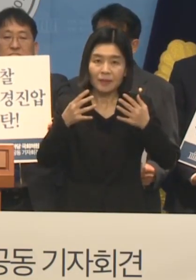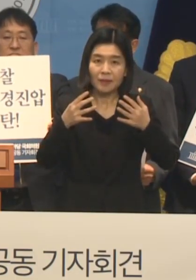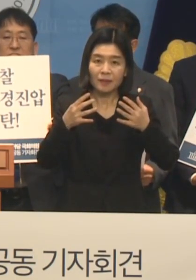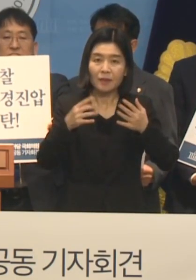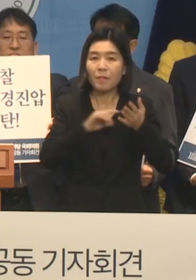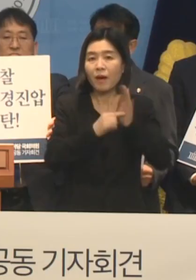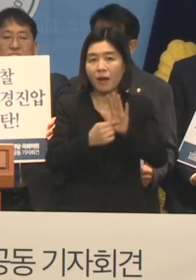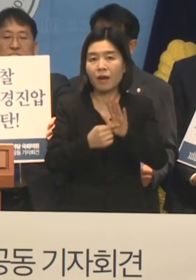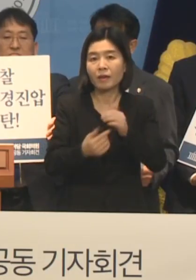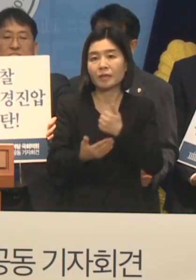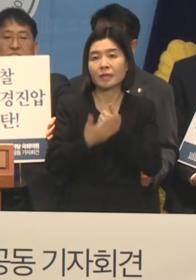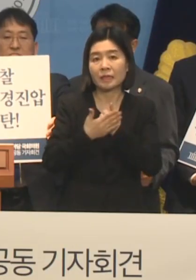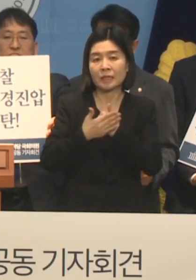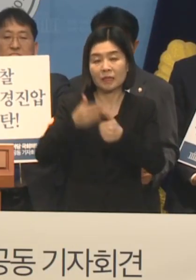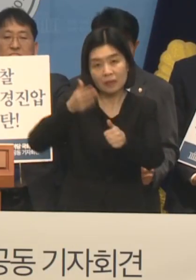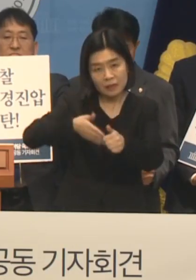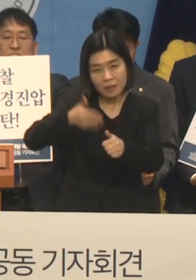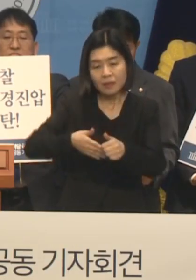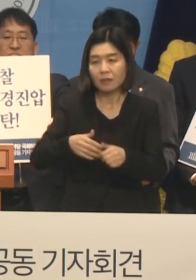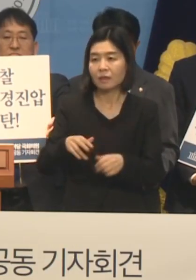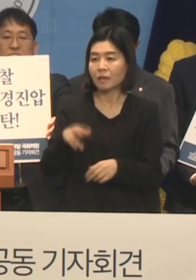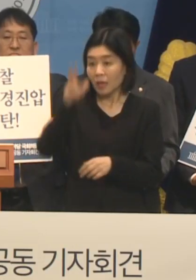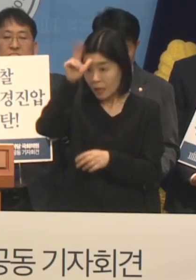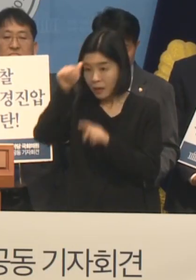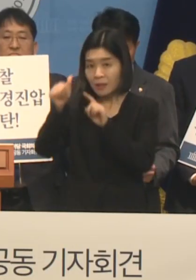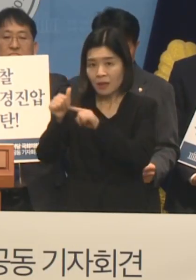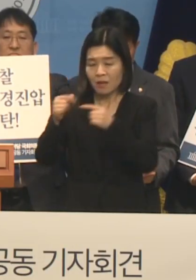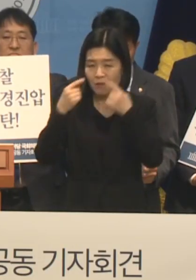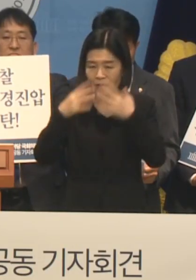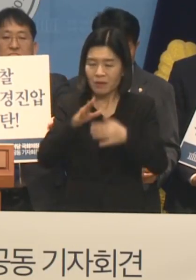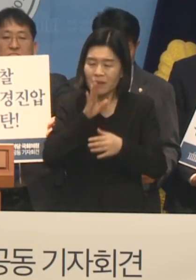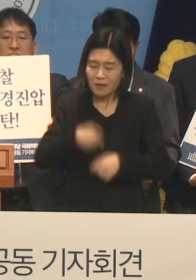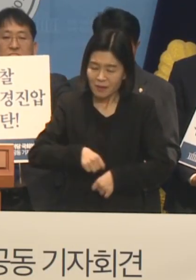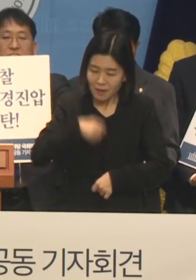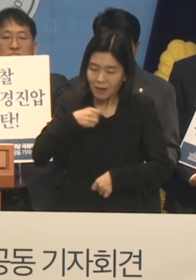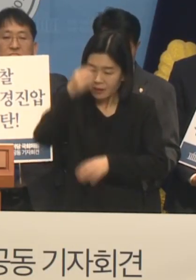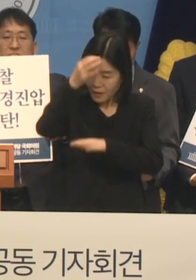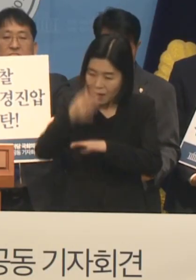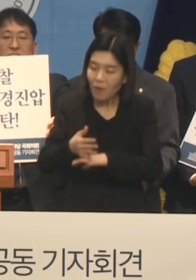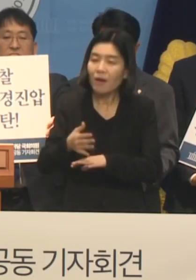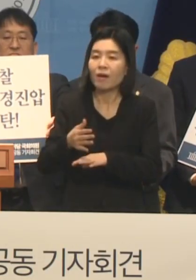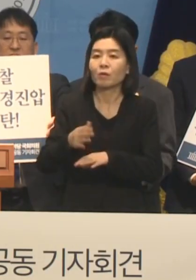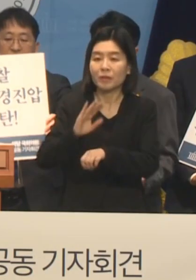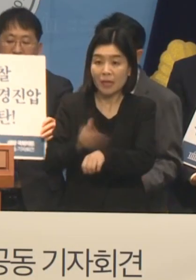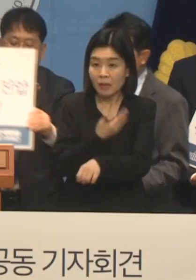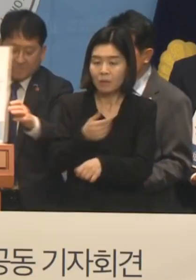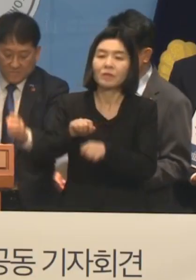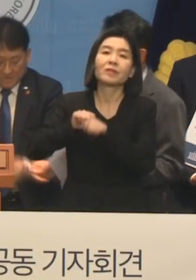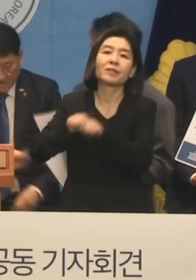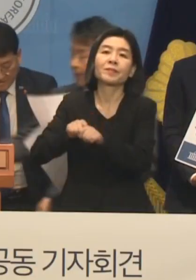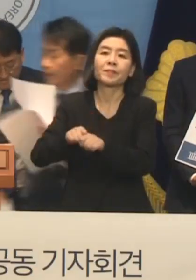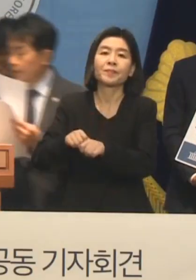주시기를 바랍니다. 경찰의 진정한 사과와 처벌을 기대합니다. 감사합니다.